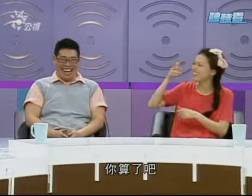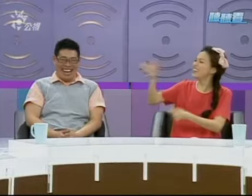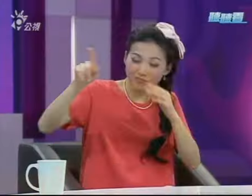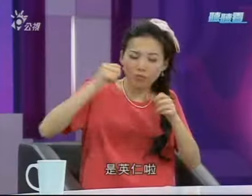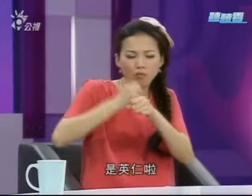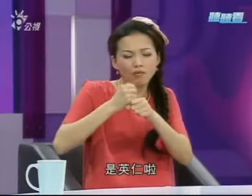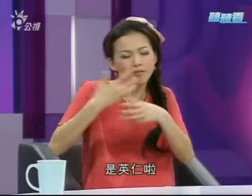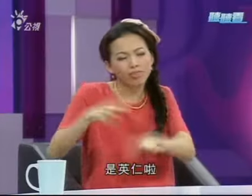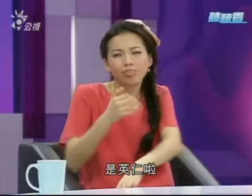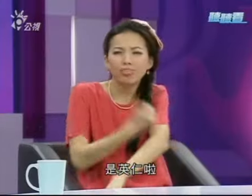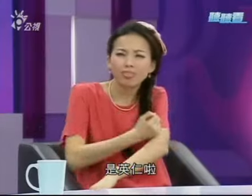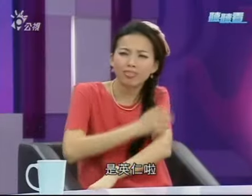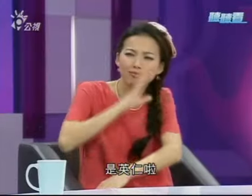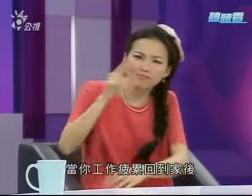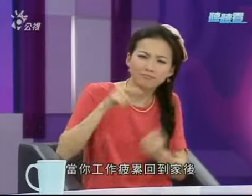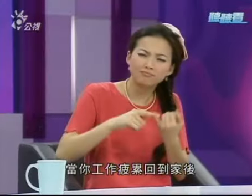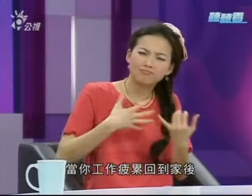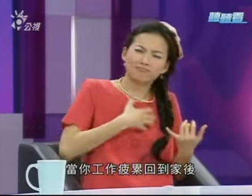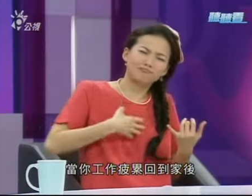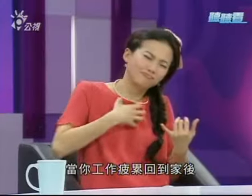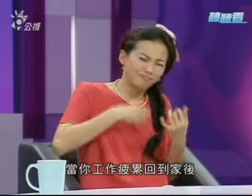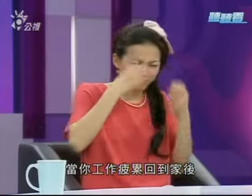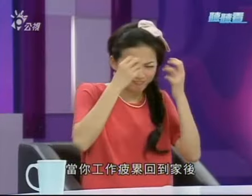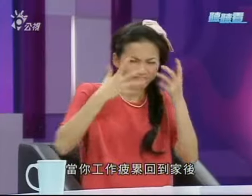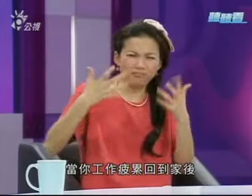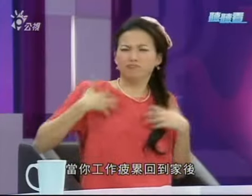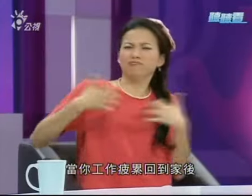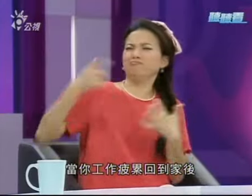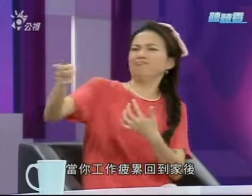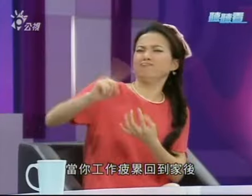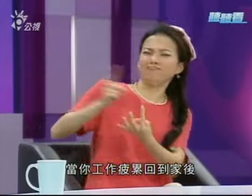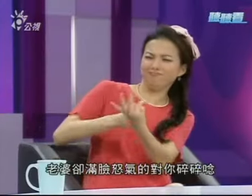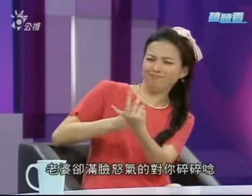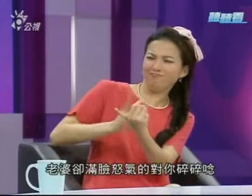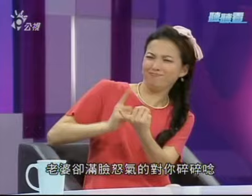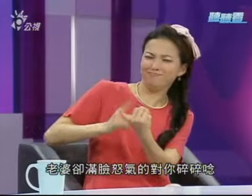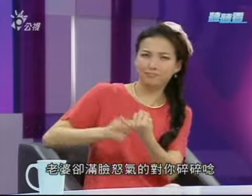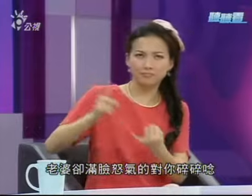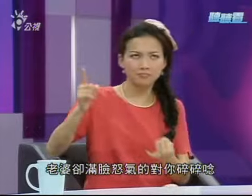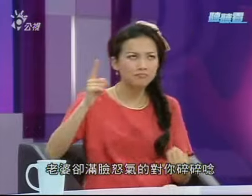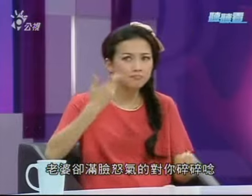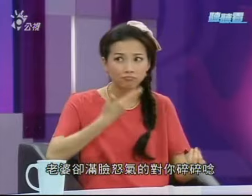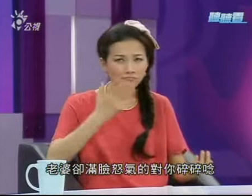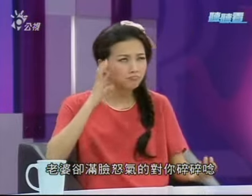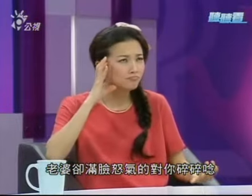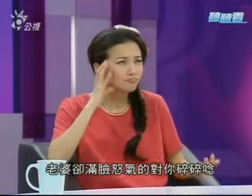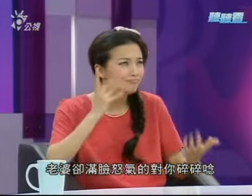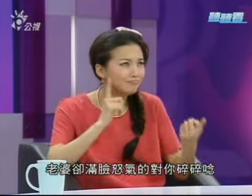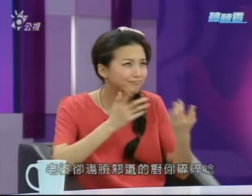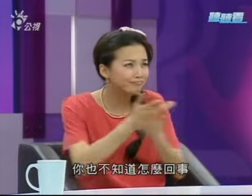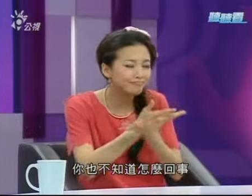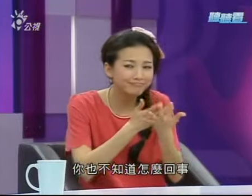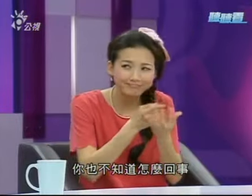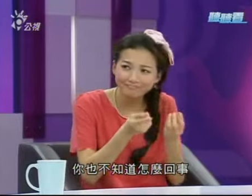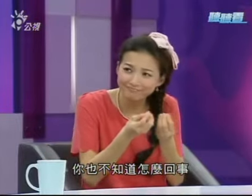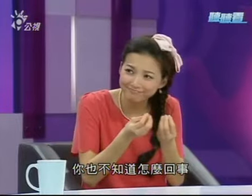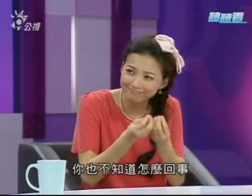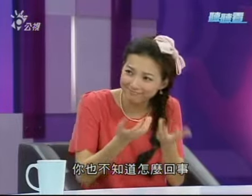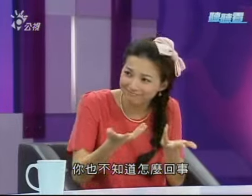是因人啦当你工作疲累回到家后老婆却满脸怒气地对你碎碎念你也不知道怎么回事你要